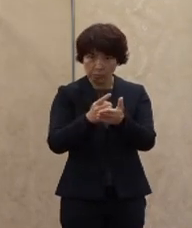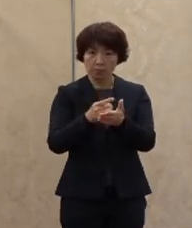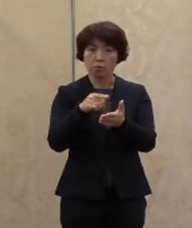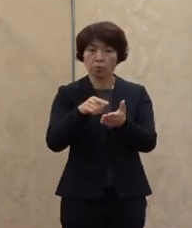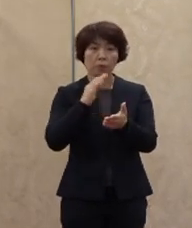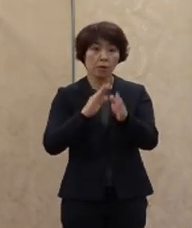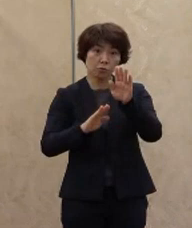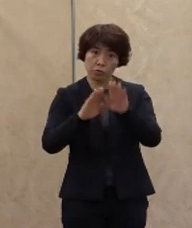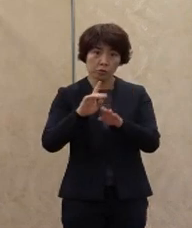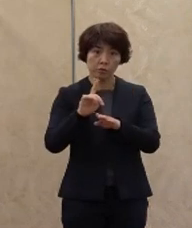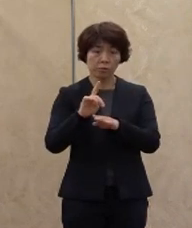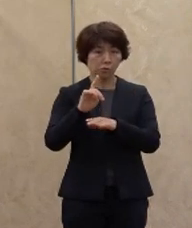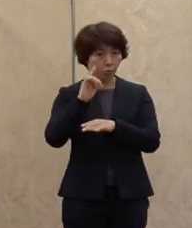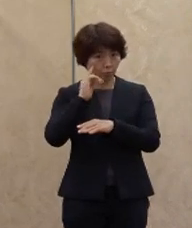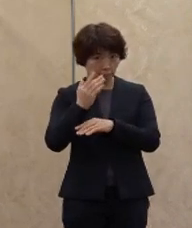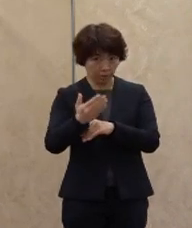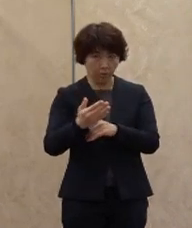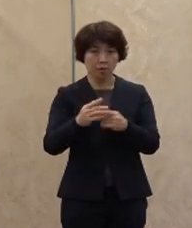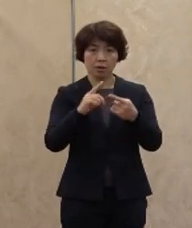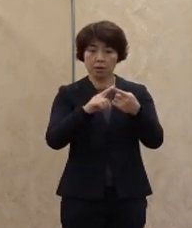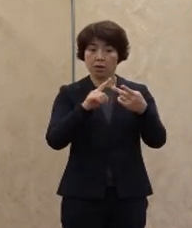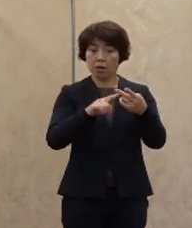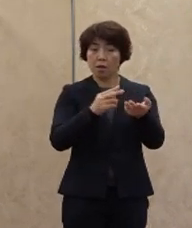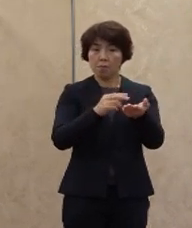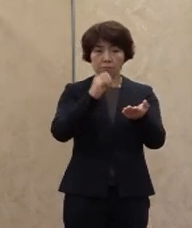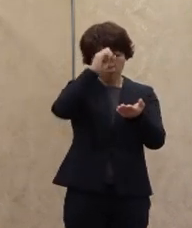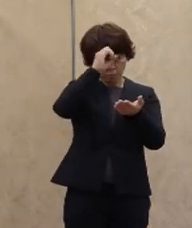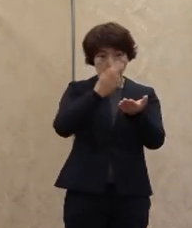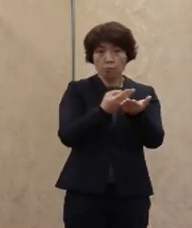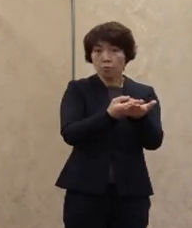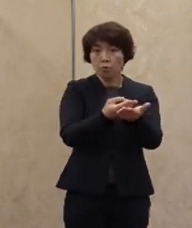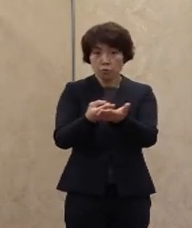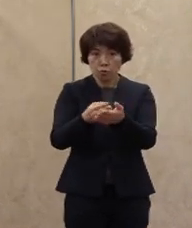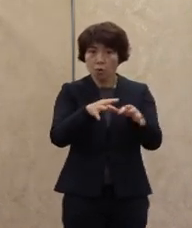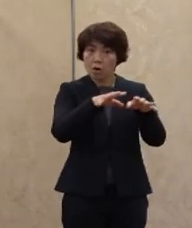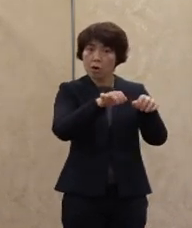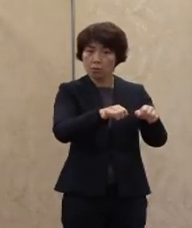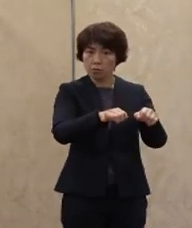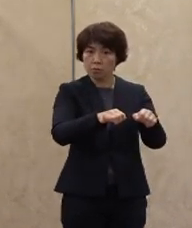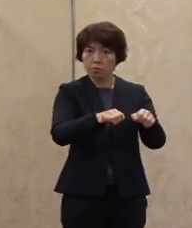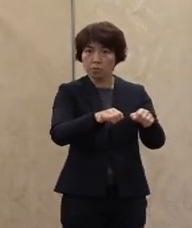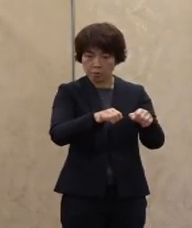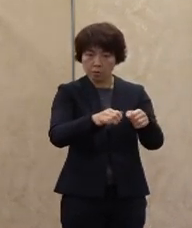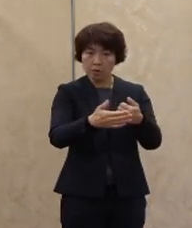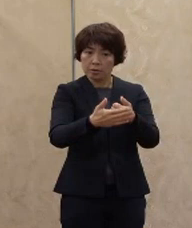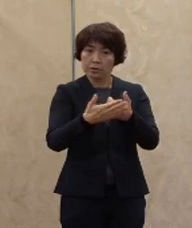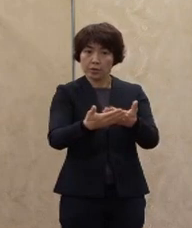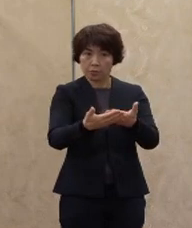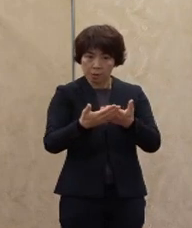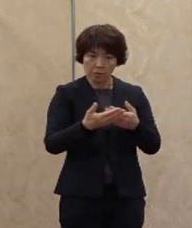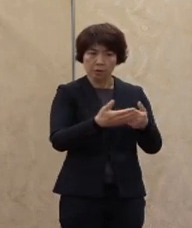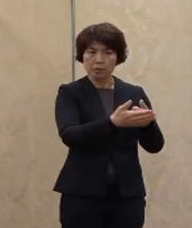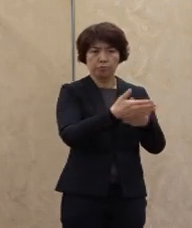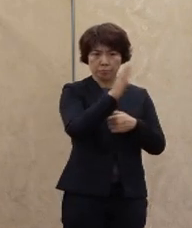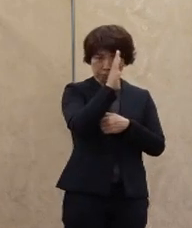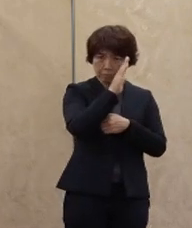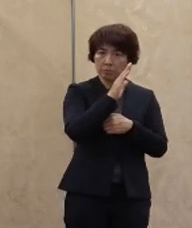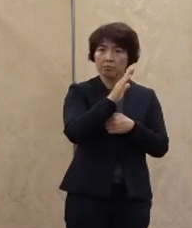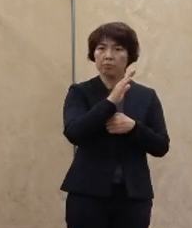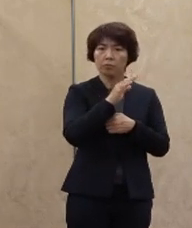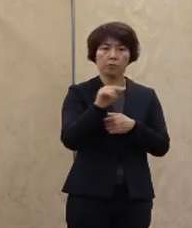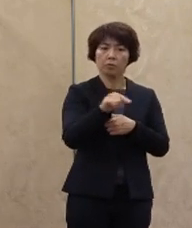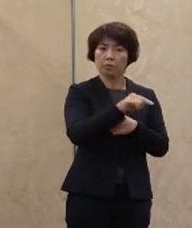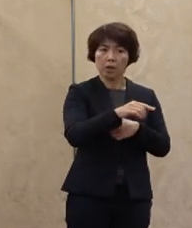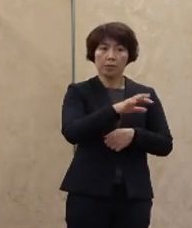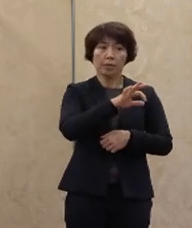というのと、あと今後、病床確保する上で、例えば応じてくれた医療機関、応じてくれなかった医療機関に関して、公表するお考えとか